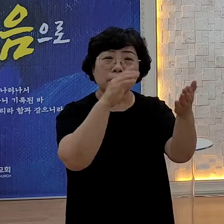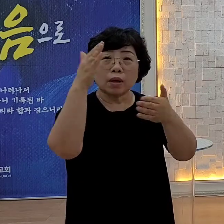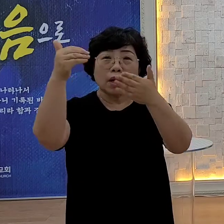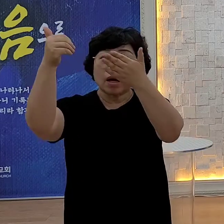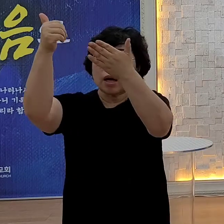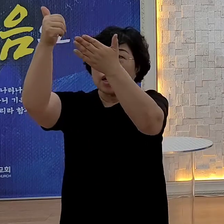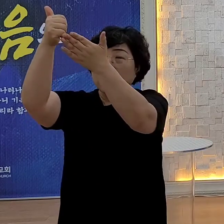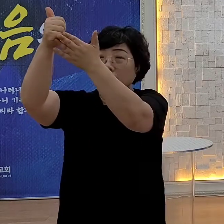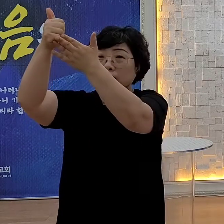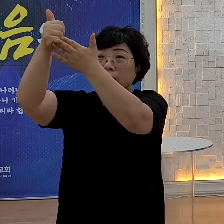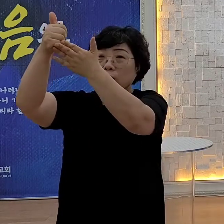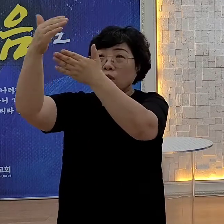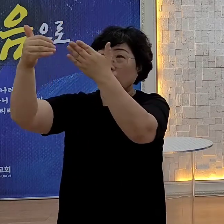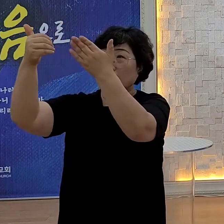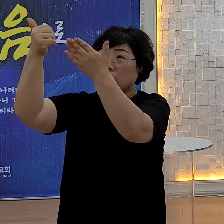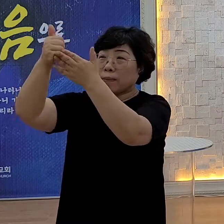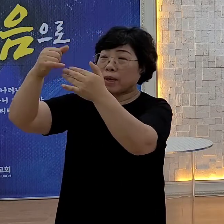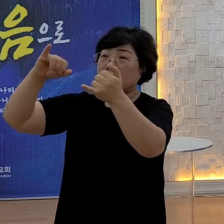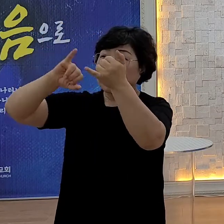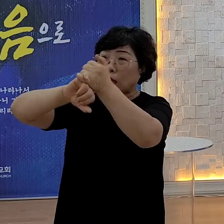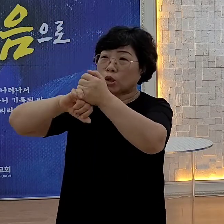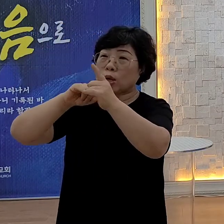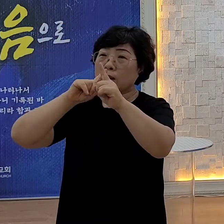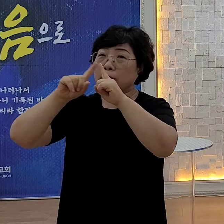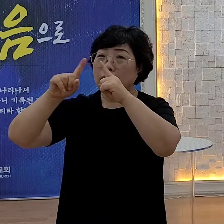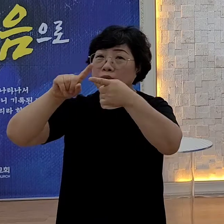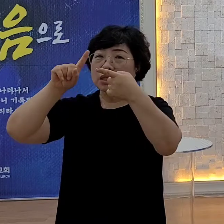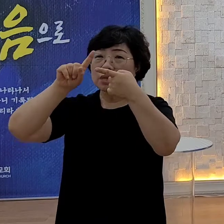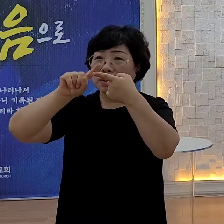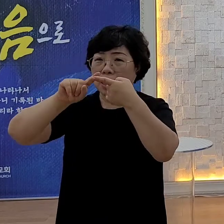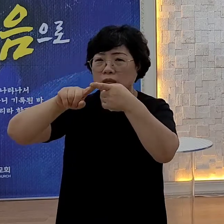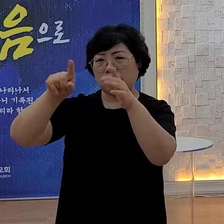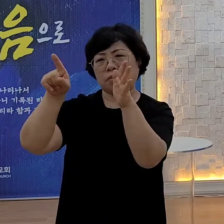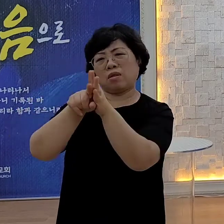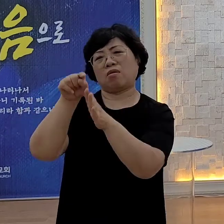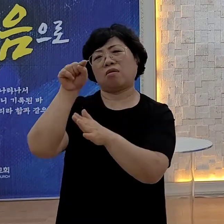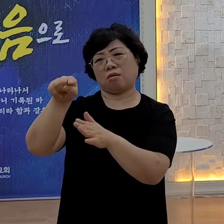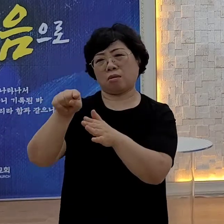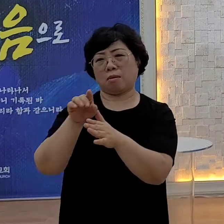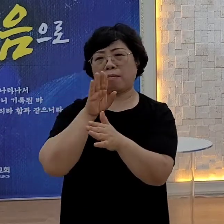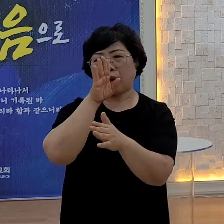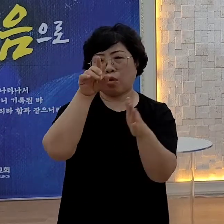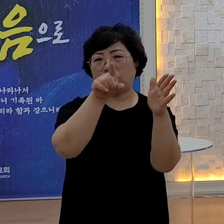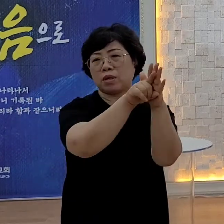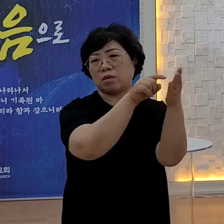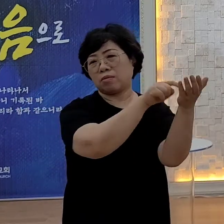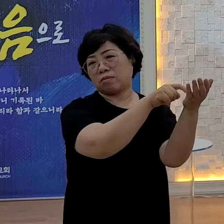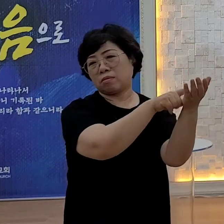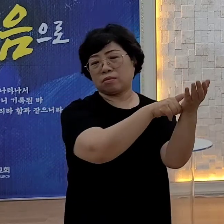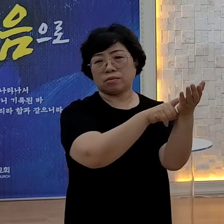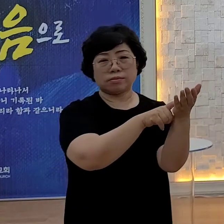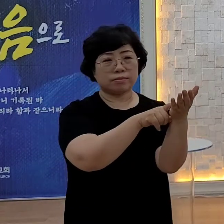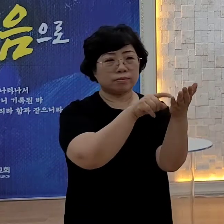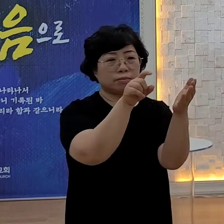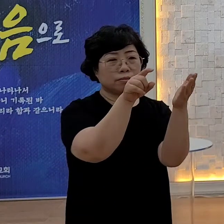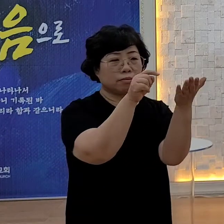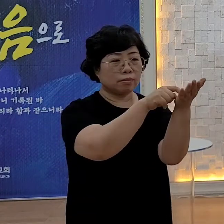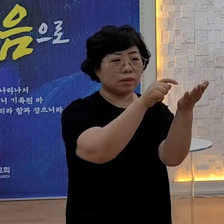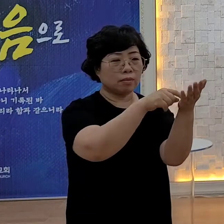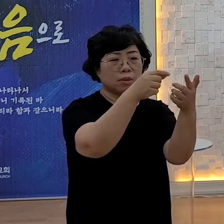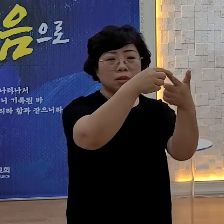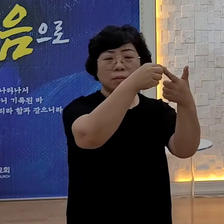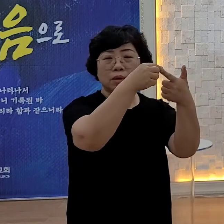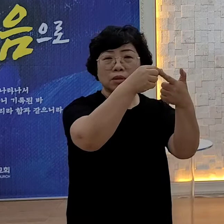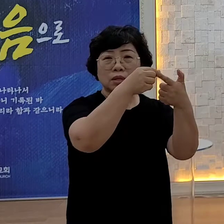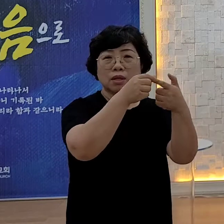하나님과 그분의 약속의 말씀을 믿는 것이다. 라는 거예요. 그럼 믿음을 너무